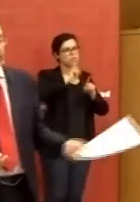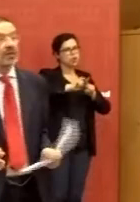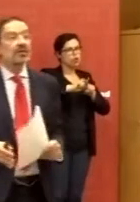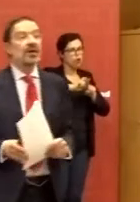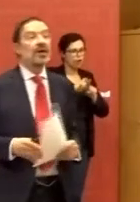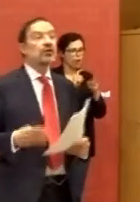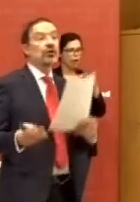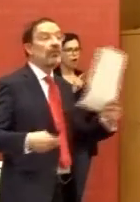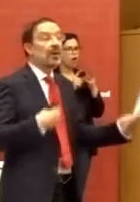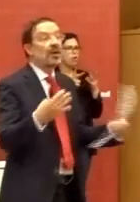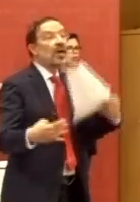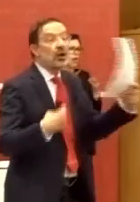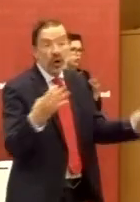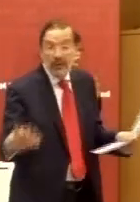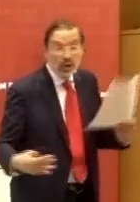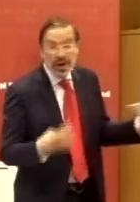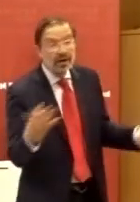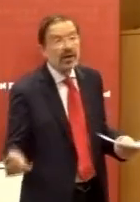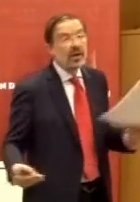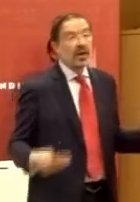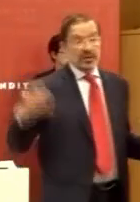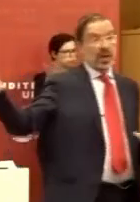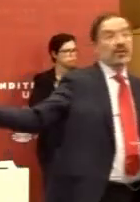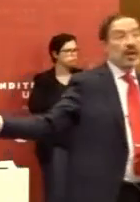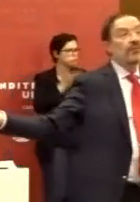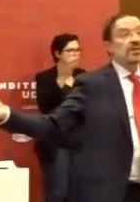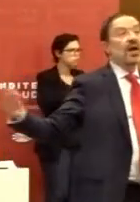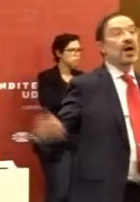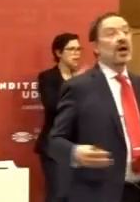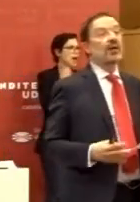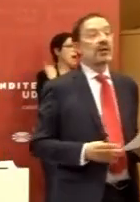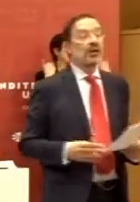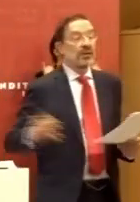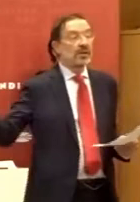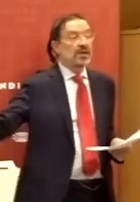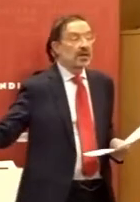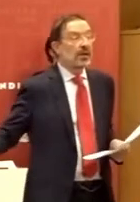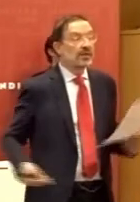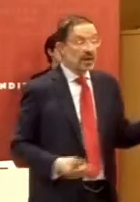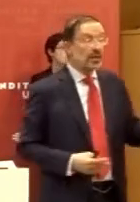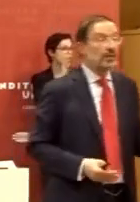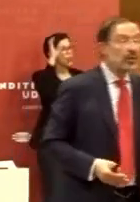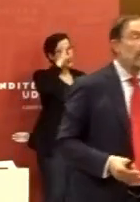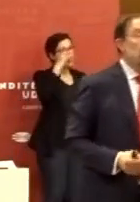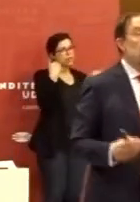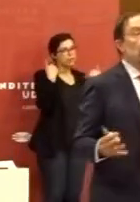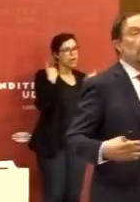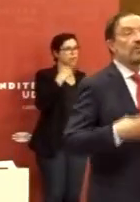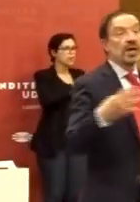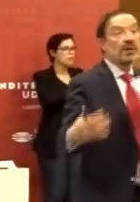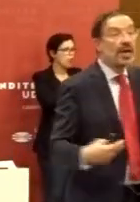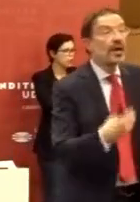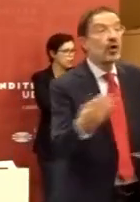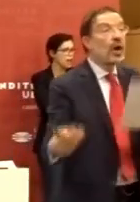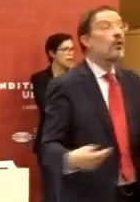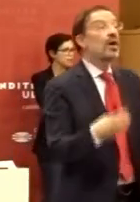psicología, con estudiantes de derecho también, que colaboran de actividad física y de ciencias de la actividad física y del deporte en la asignatura de